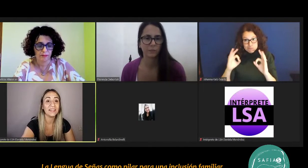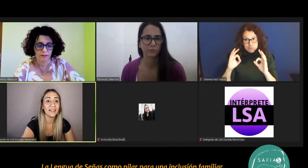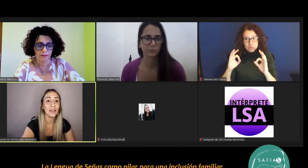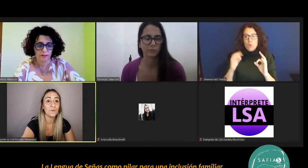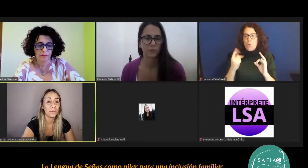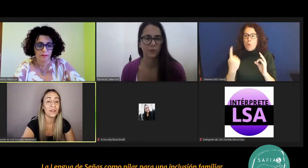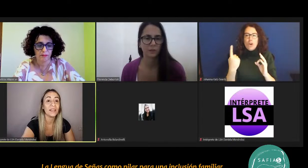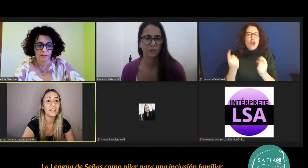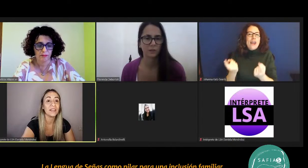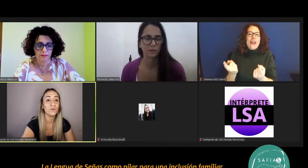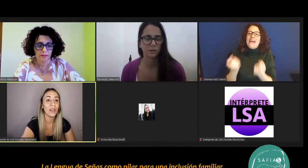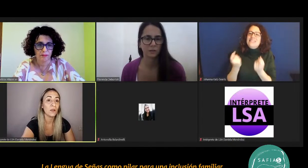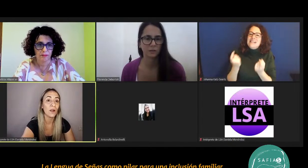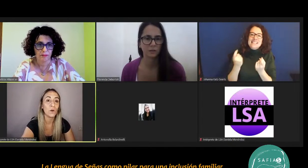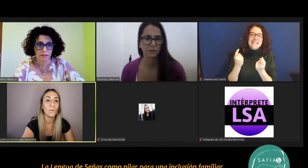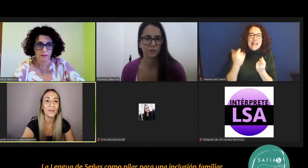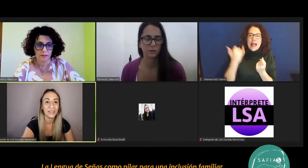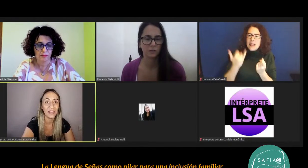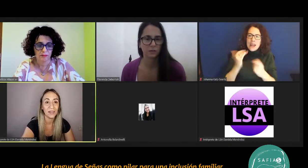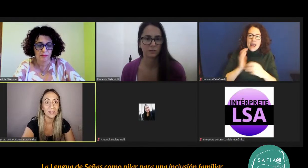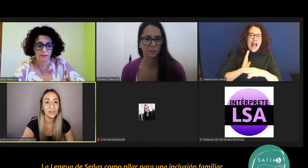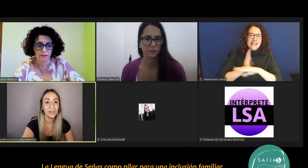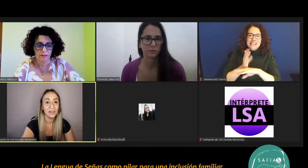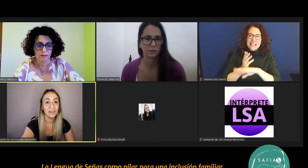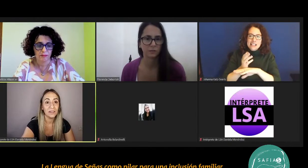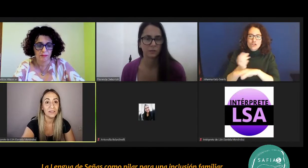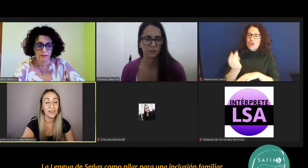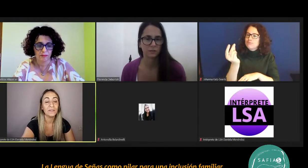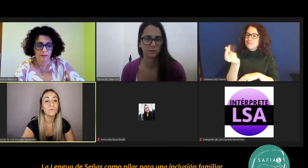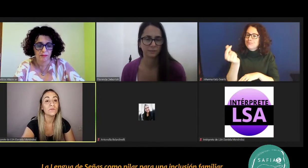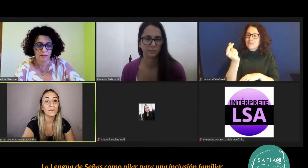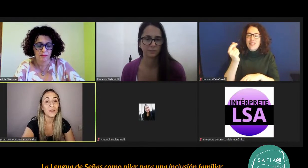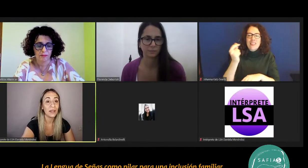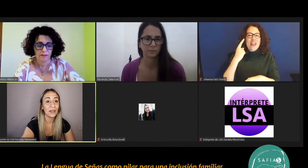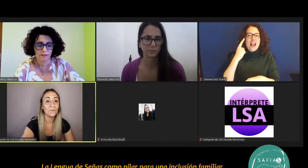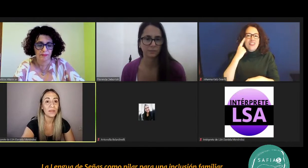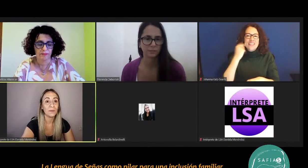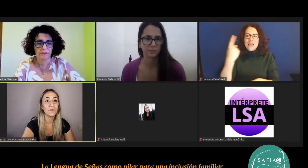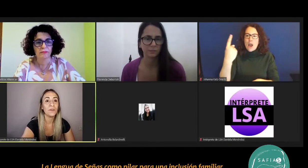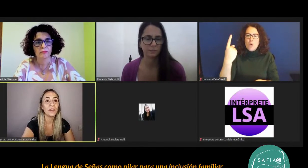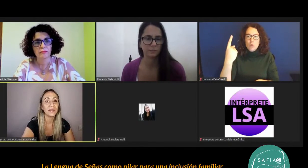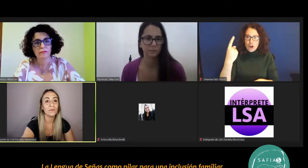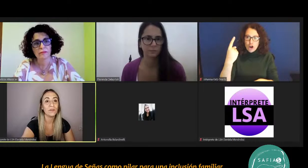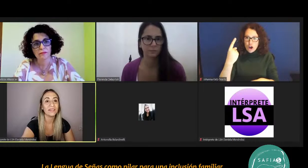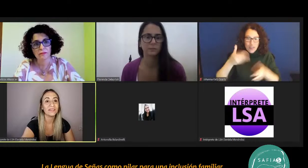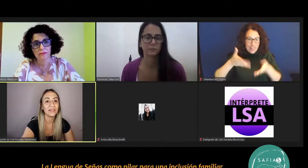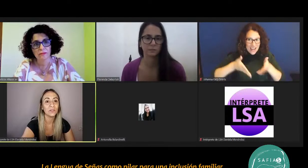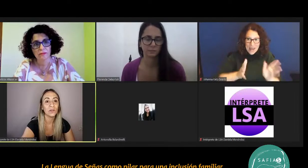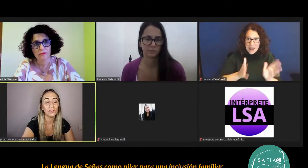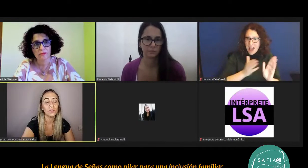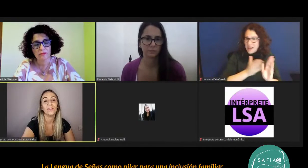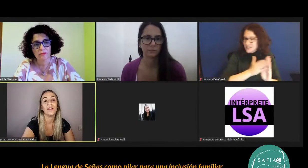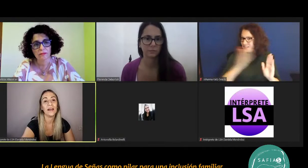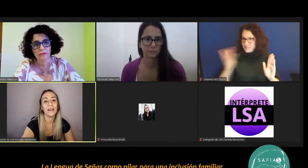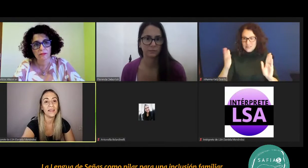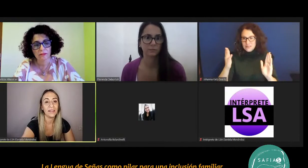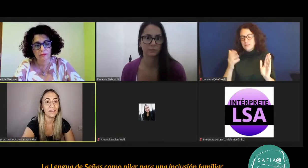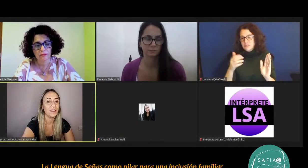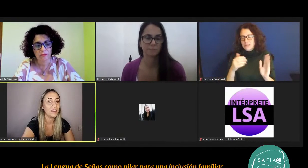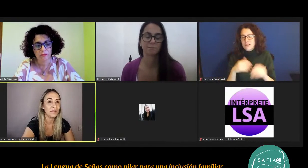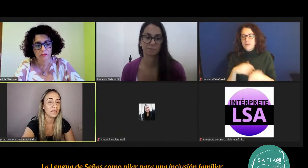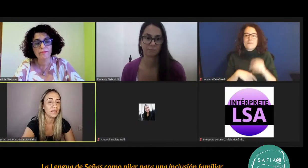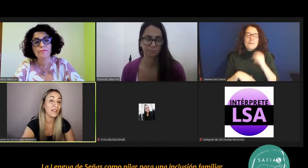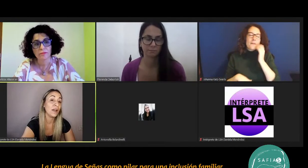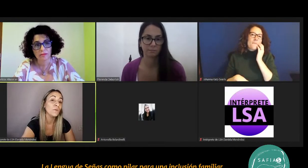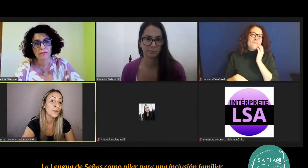tardan hasta esa edad para poder adquirir una lengua completa, que es fundamental para poder tener un acceso